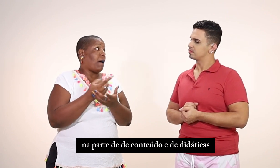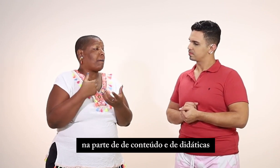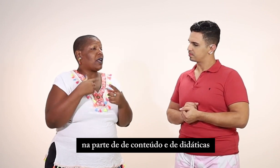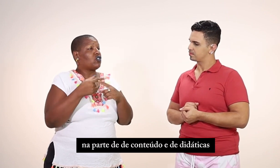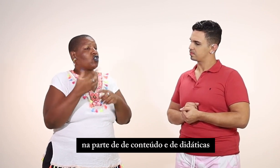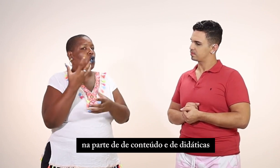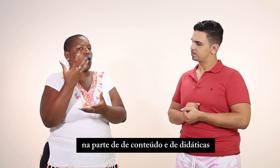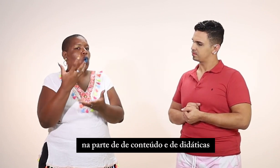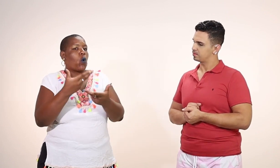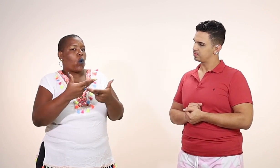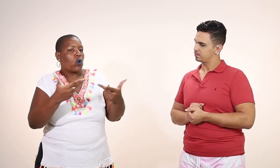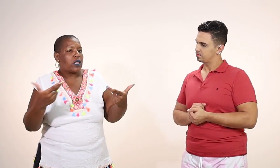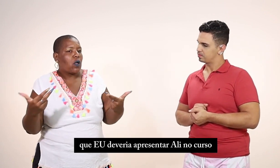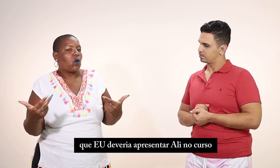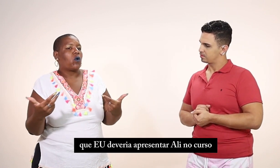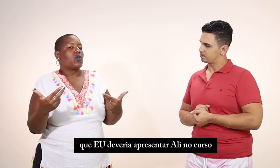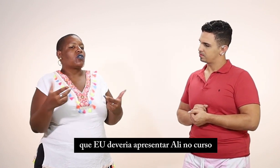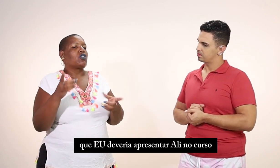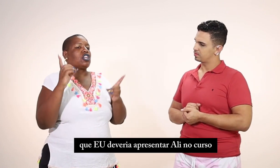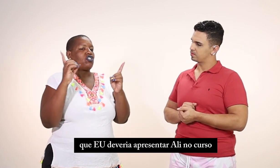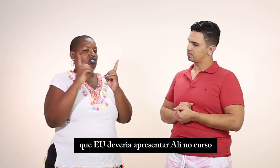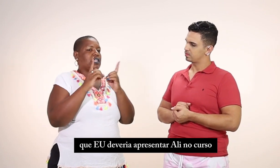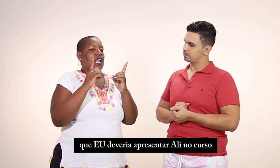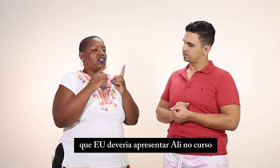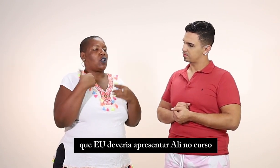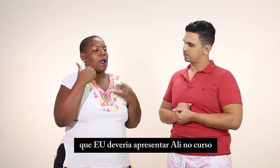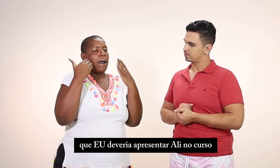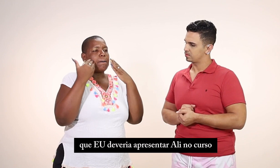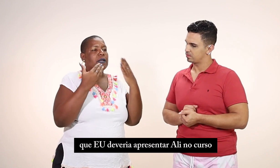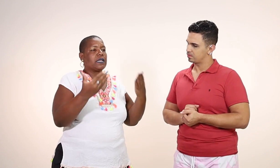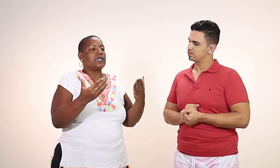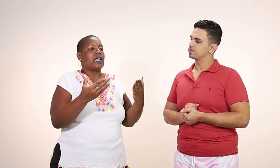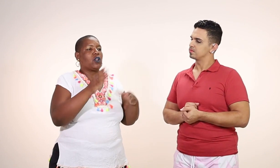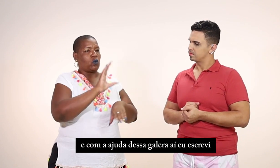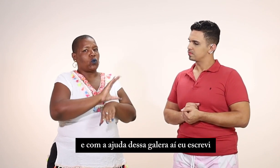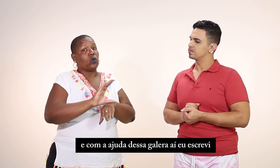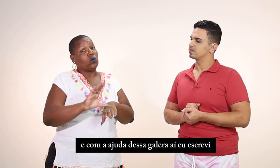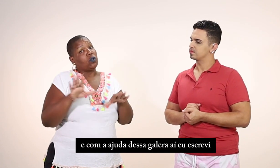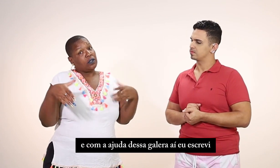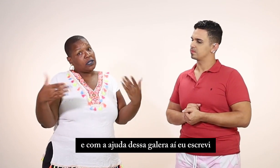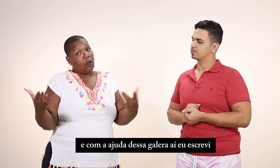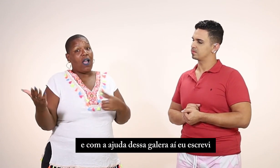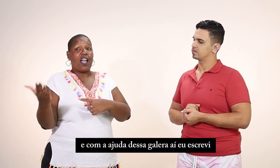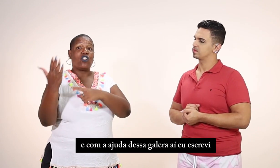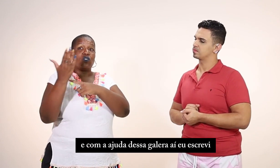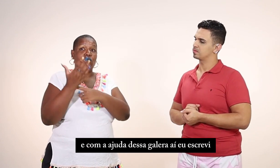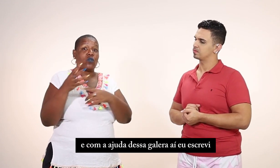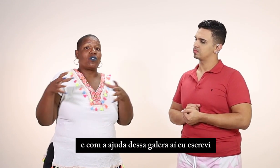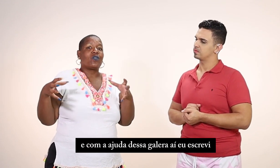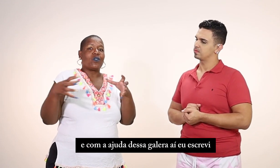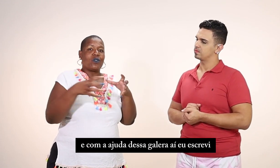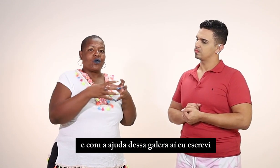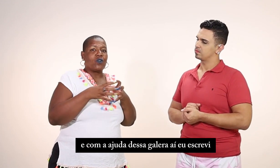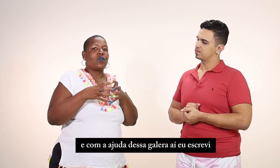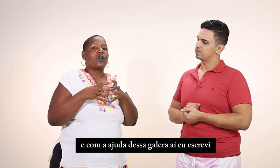de didáticas que eu deveria apresentar ali no curso. E com a ajuda dessa galera aí, eu